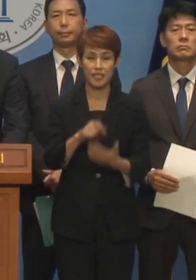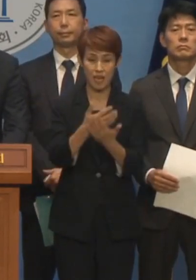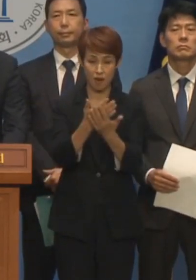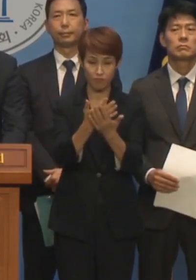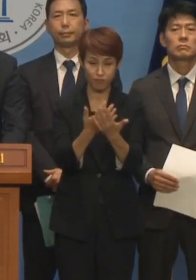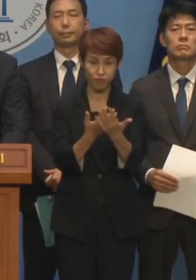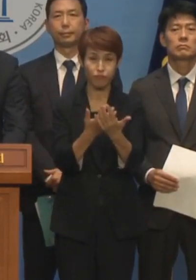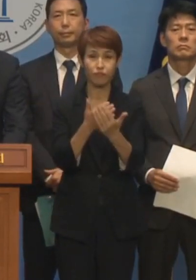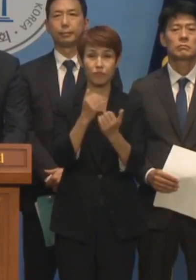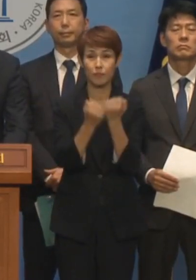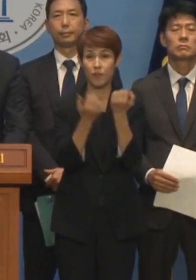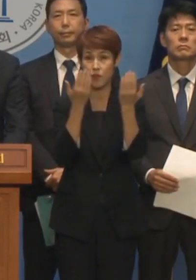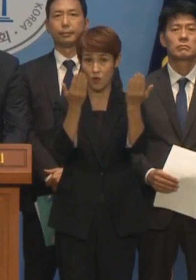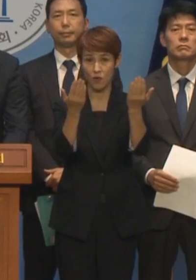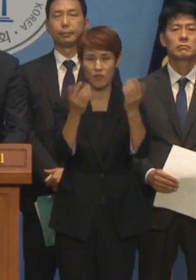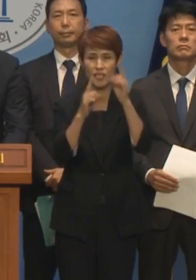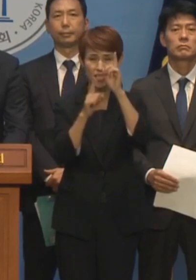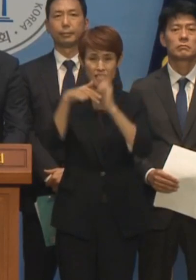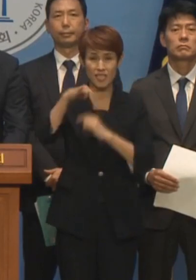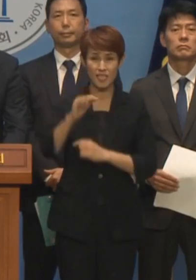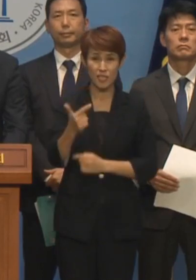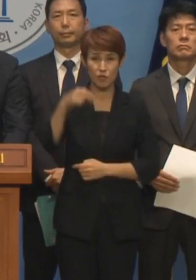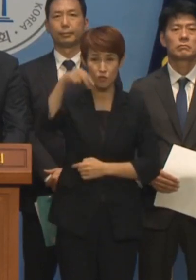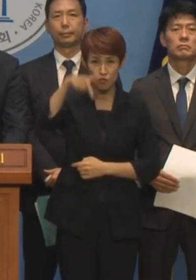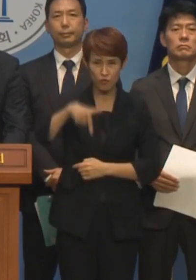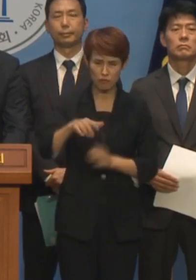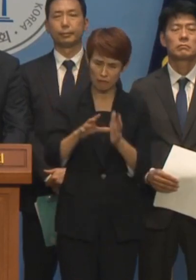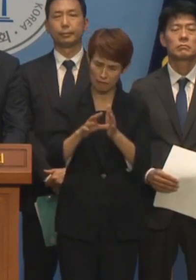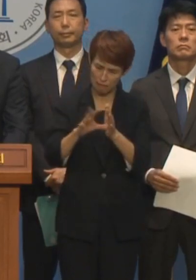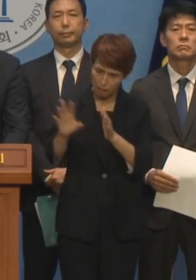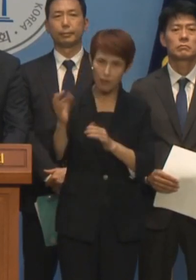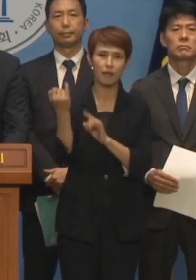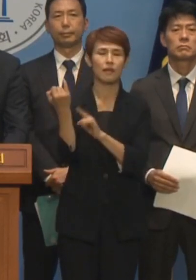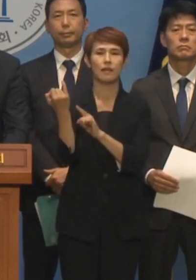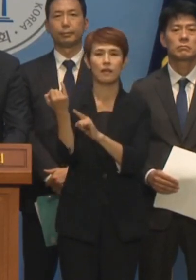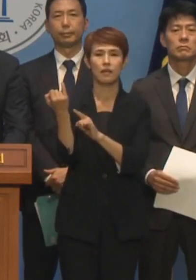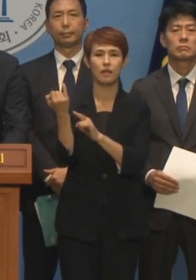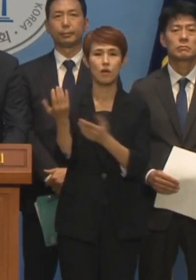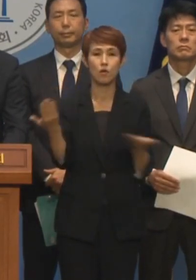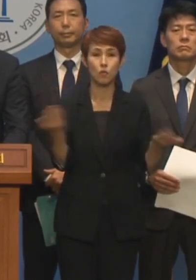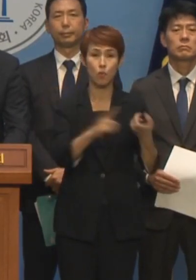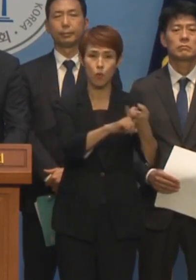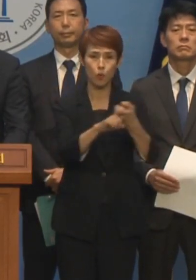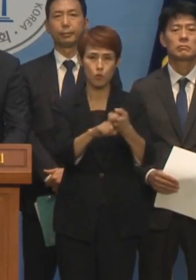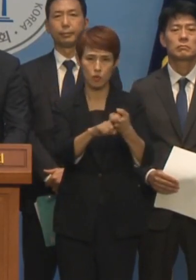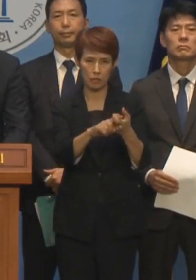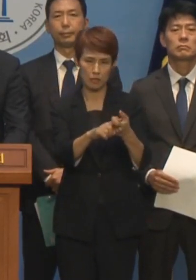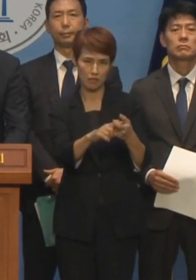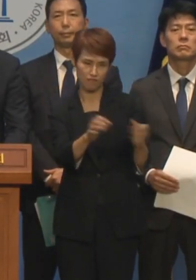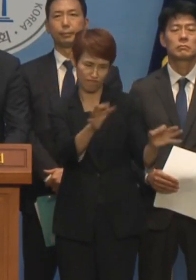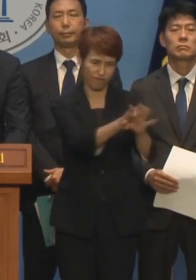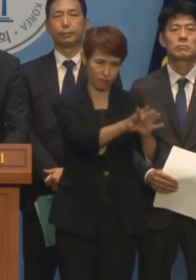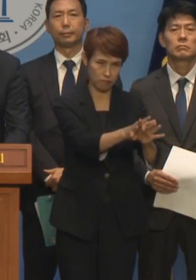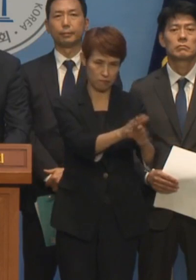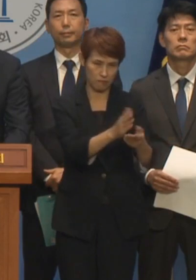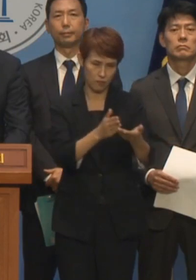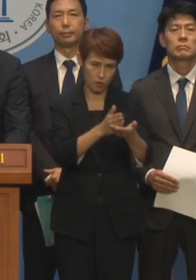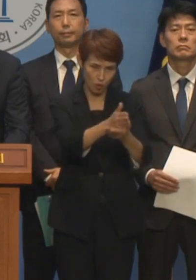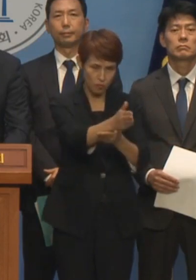기자회견문에서도 얘기했지만 이진숙은 최악의 인물입니다. 노조 탄압, 노조 파괴